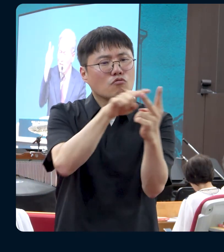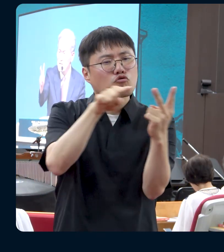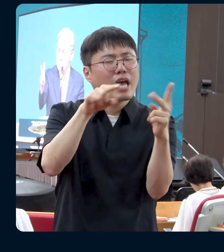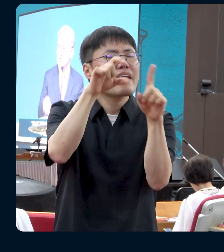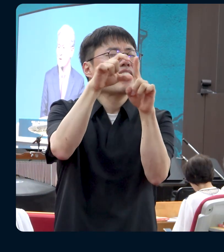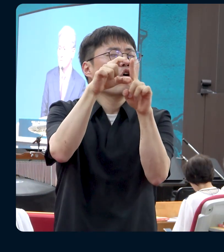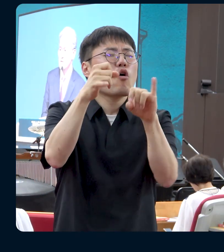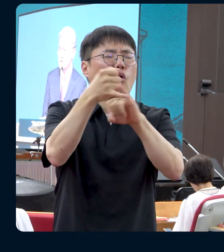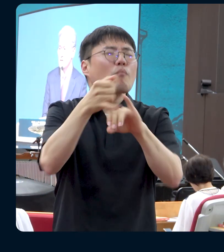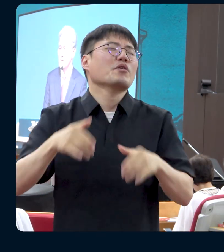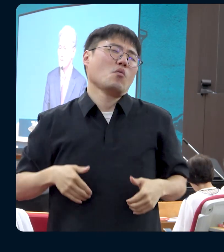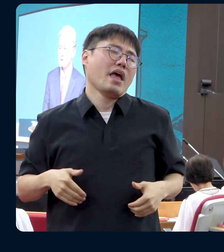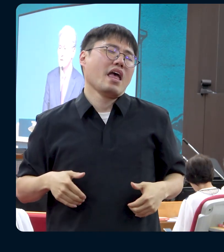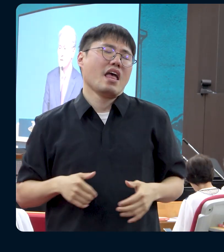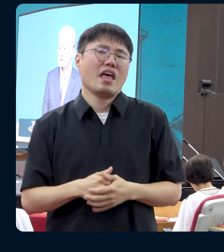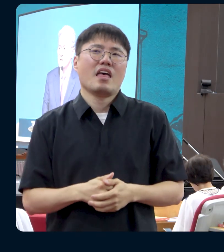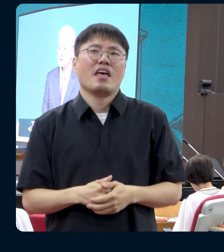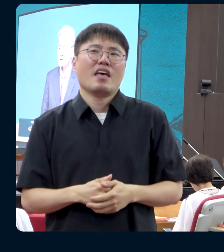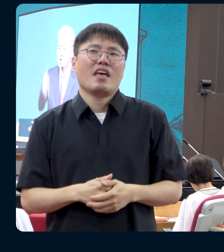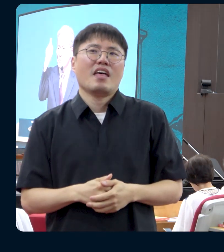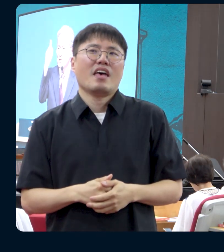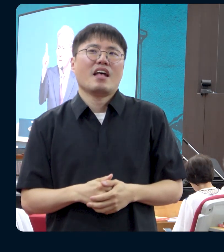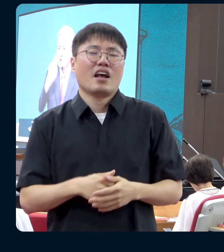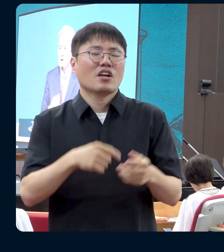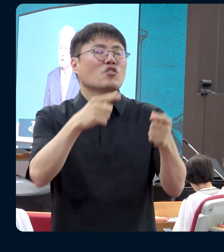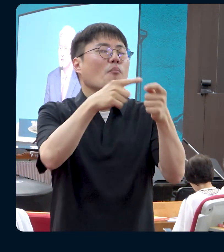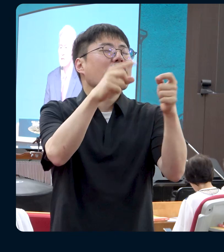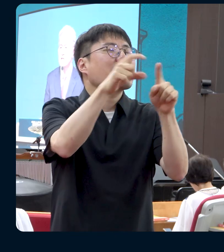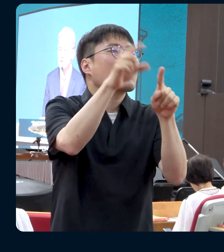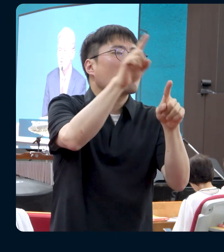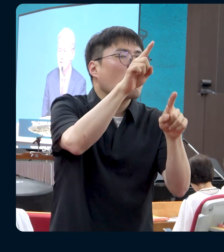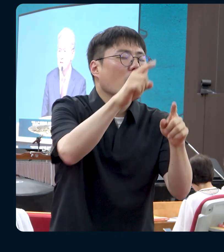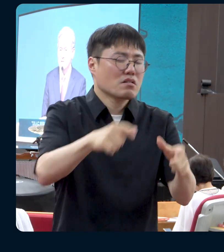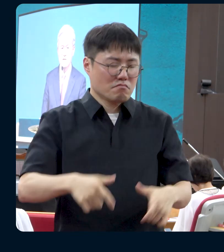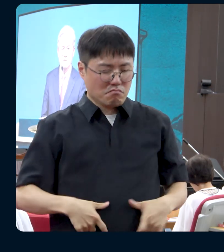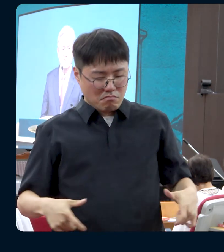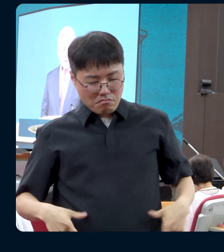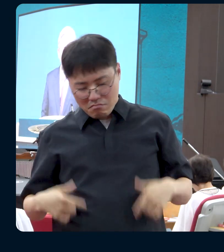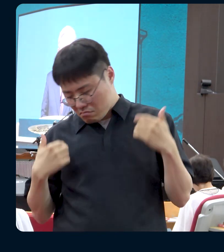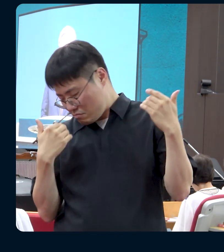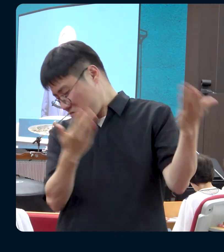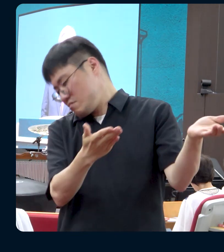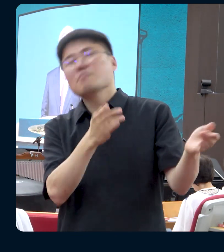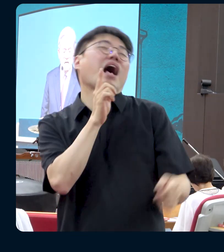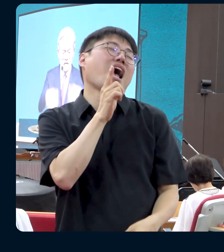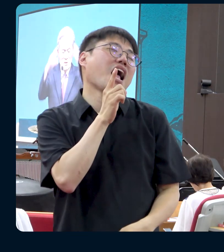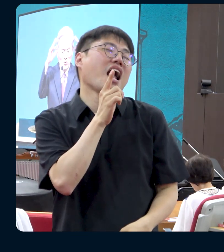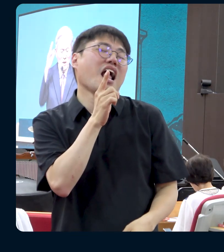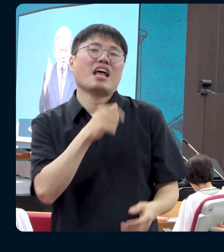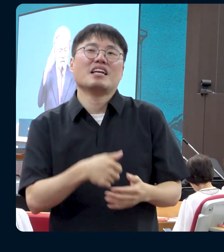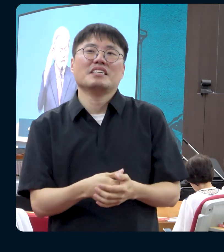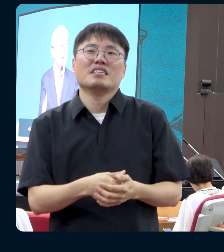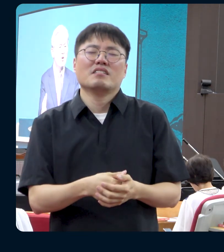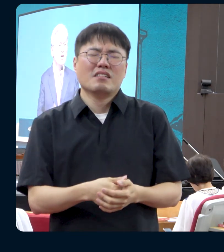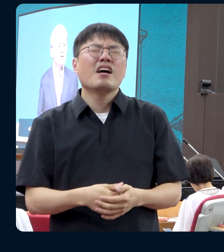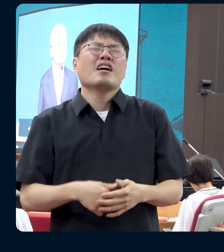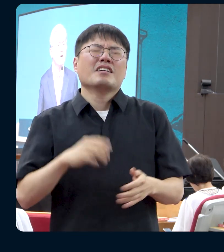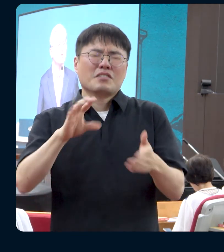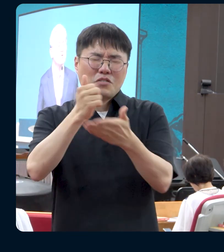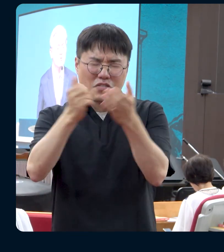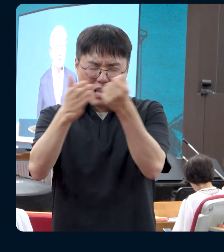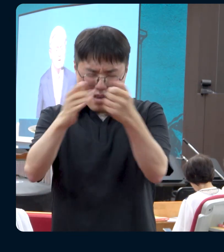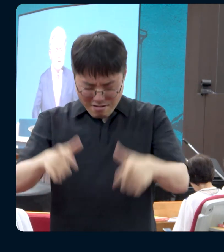두 개의 부사가 반드시 붙어야 합니다. 그 첫 번째가 뭐냐? 기꺼이예요. 기꺼이. 그리스도